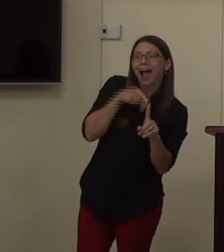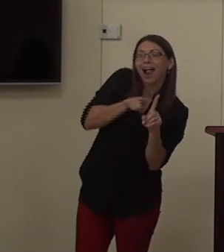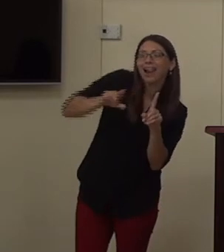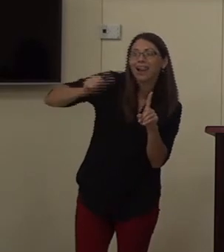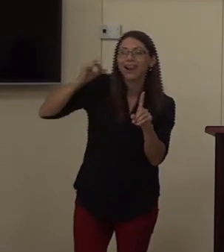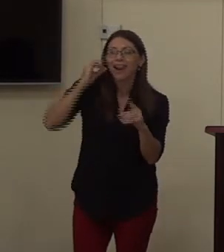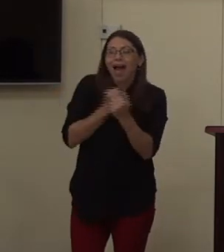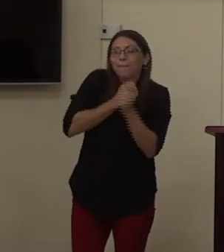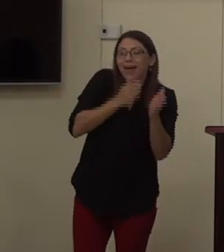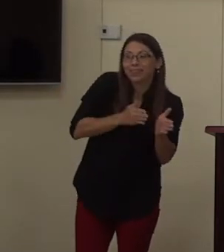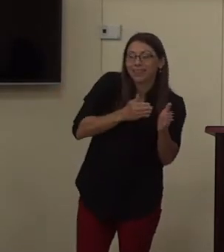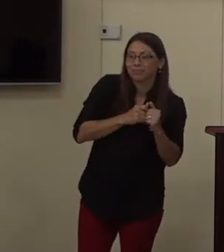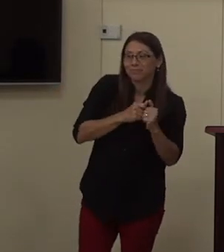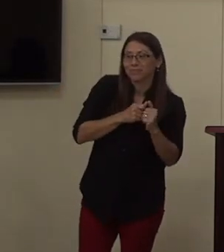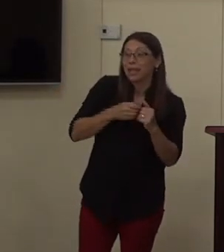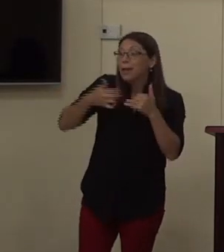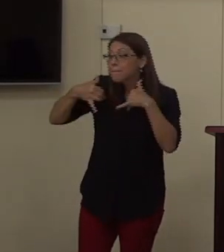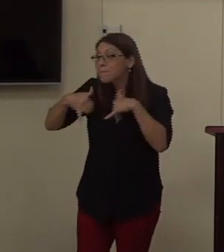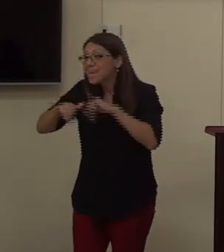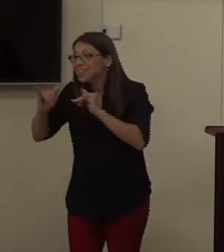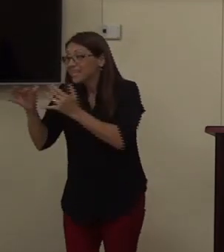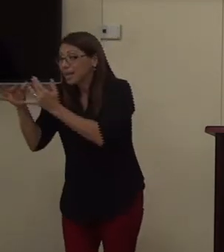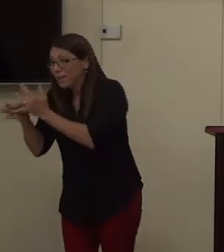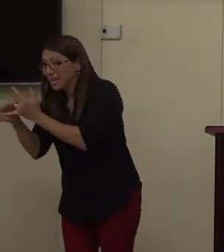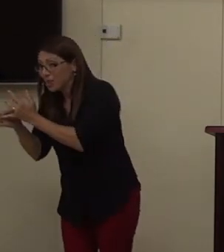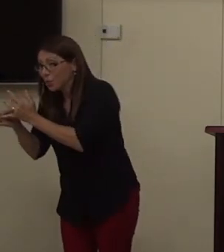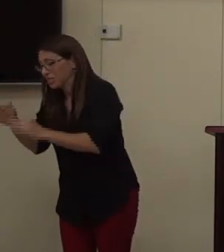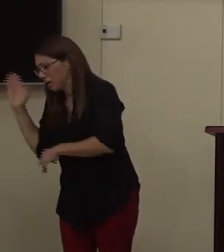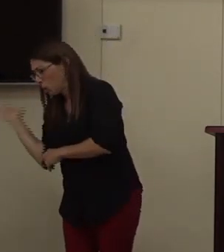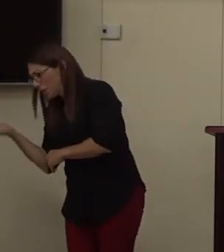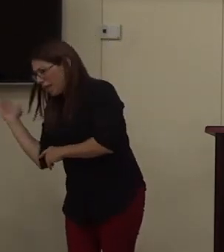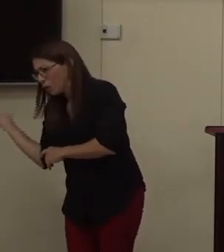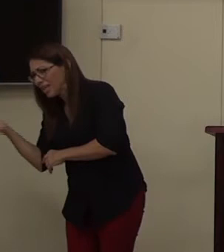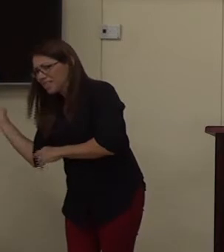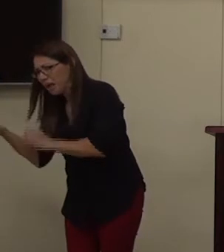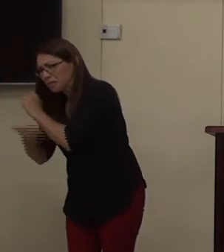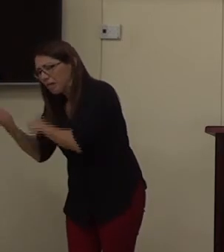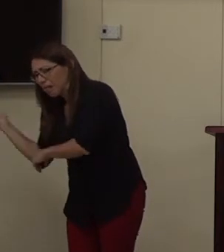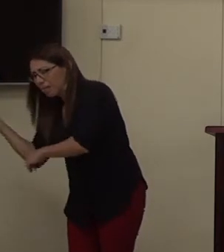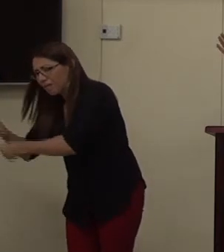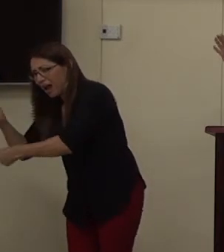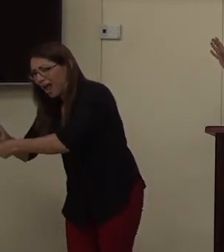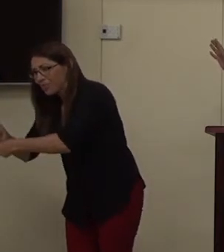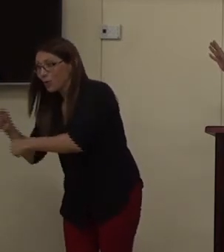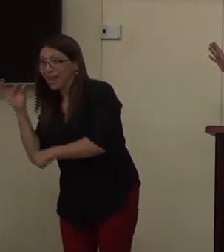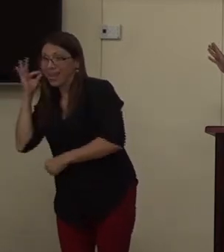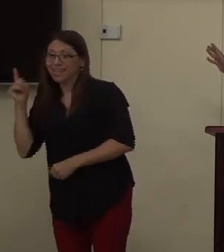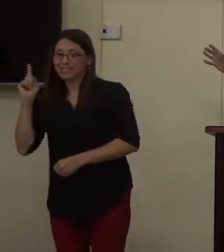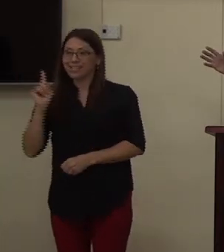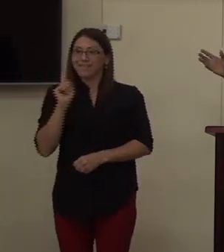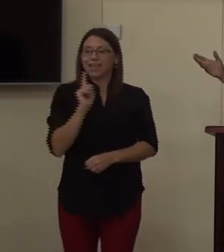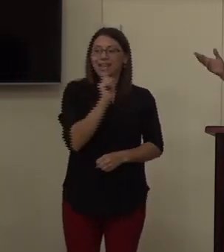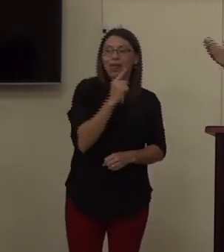el marido está cortando leña trabajando, ella se viene hacia donde está el amante, ¿verdad? Que supuestamente estaba trabajando, pero el esposo piensa que ella estaba